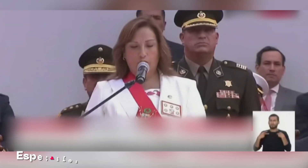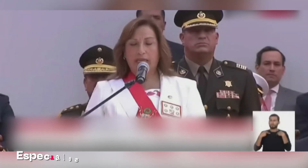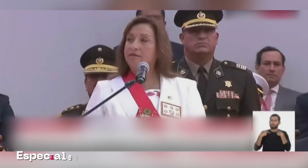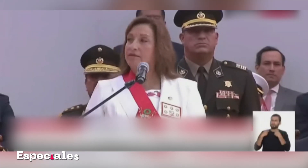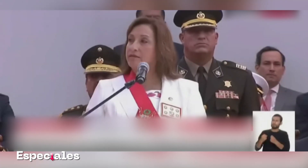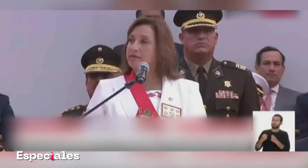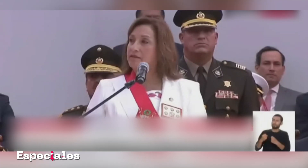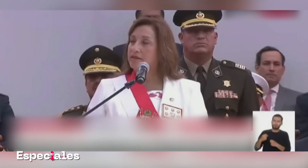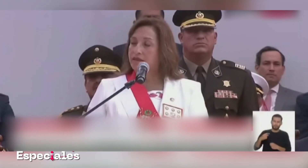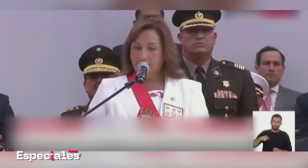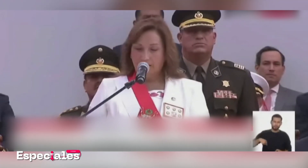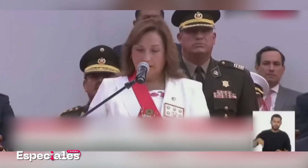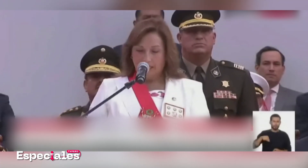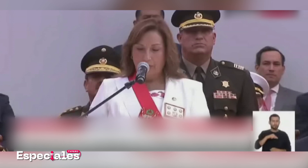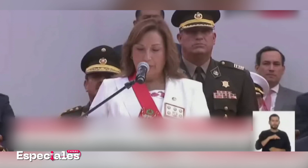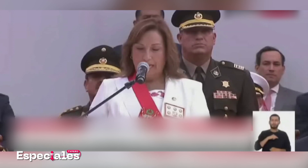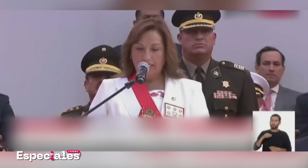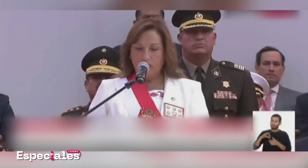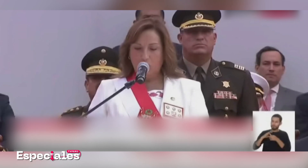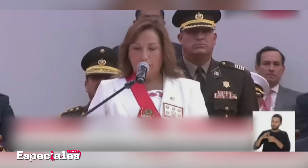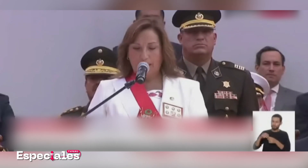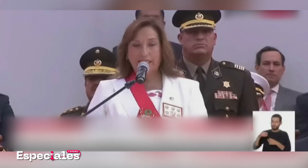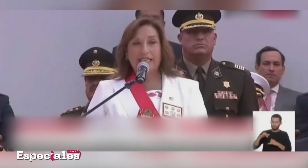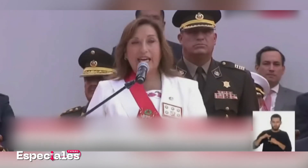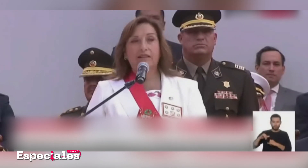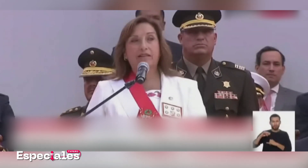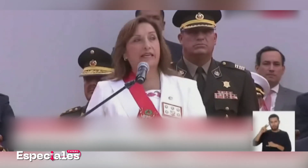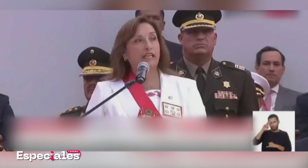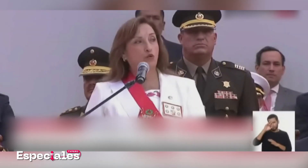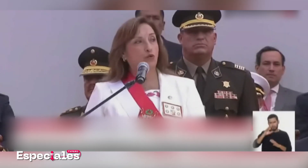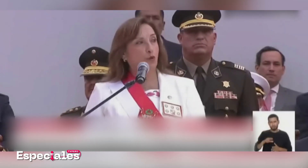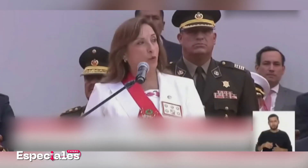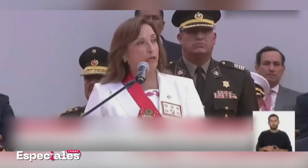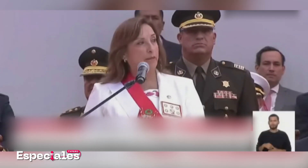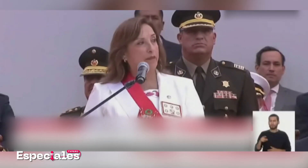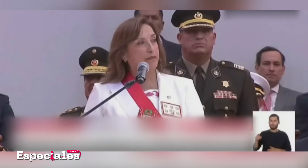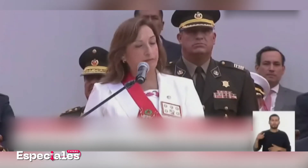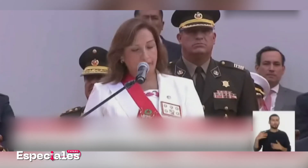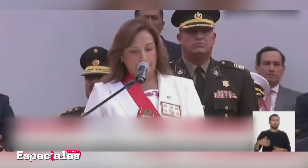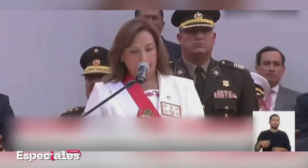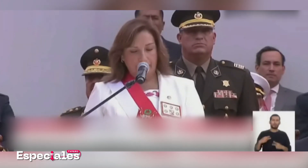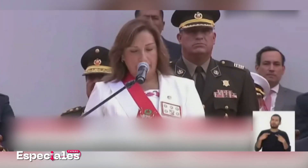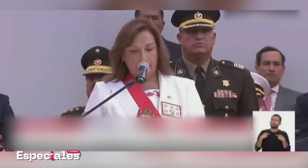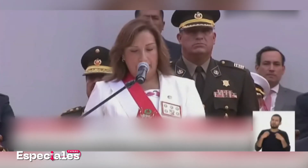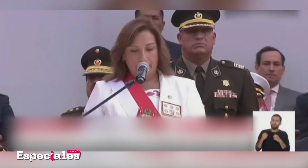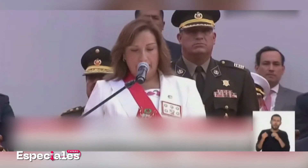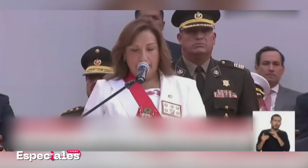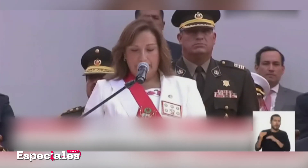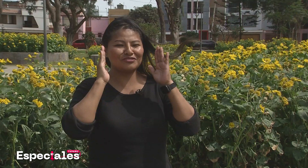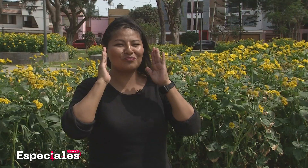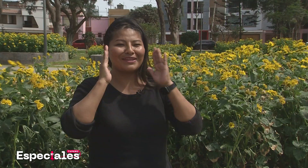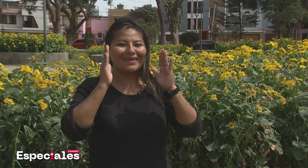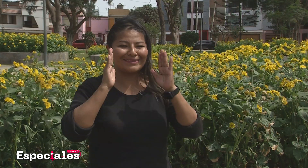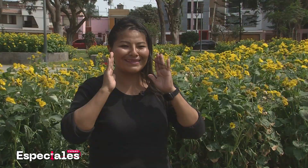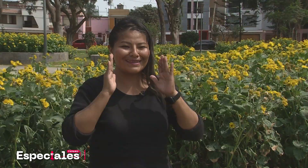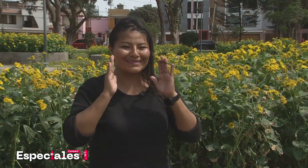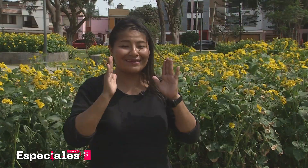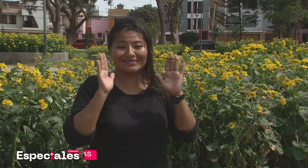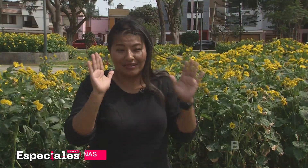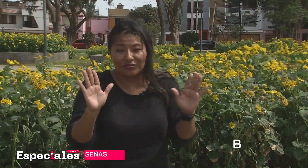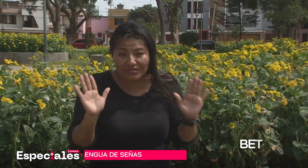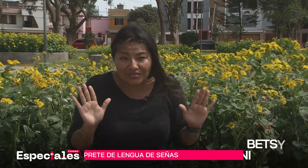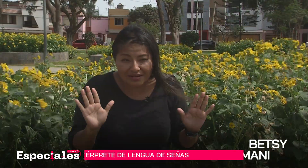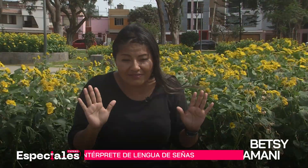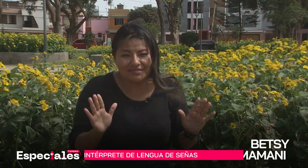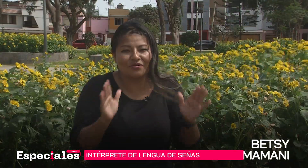doloroso, alegre o a la misma presidenta de la República. Aquí ellos no se lo cuentan. Tu mirada tiene que estar